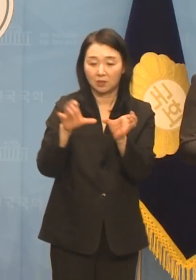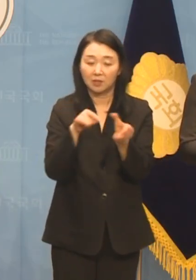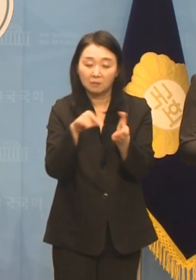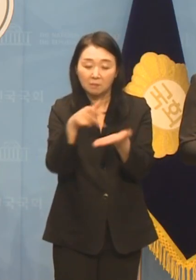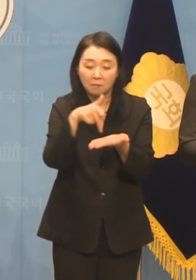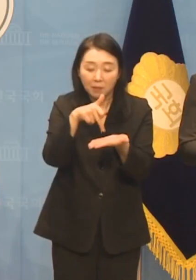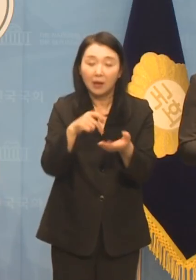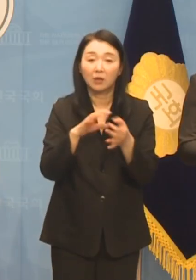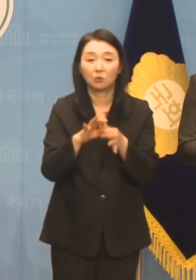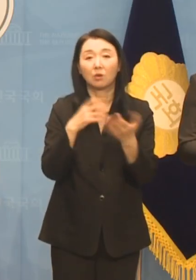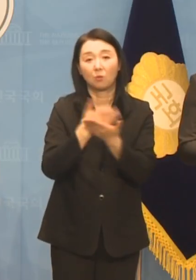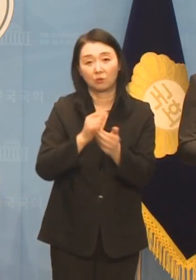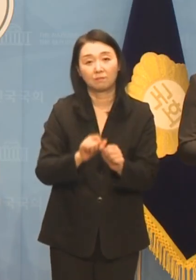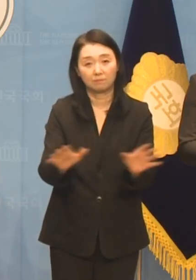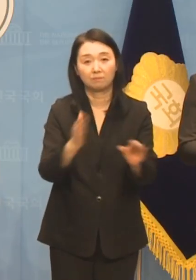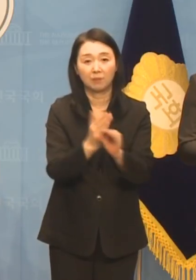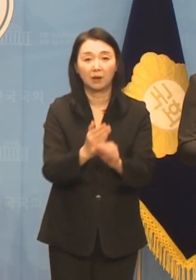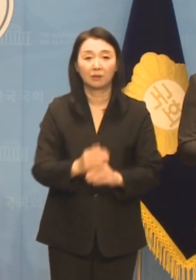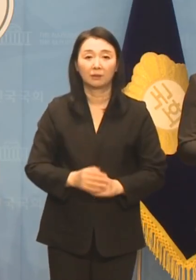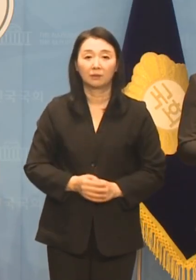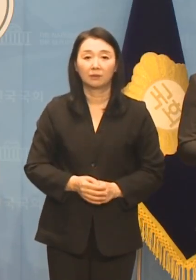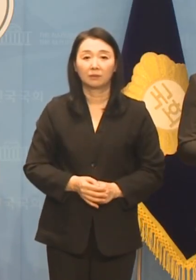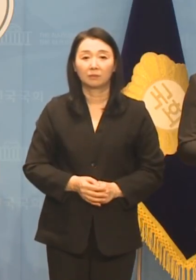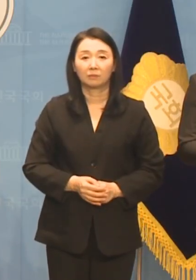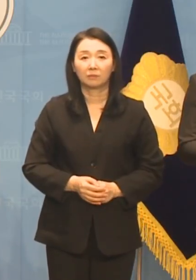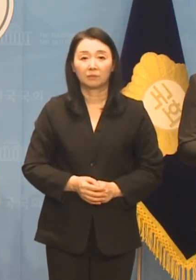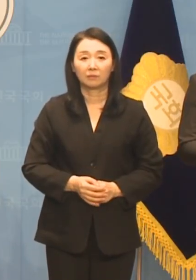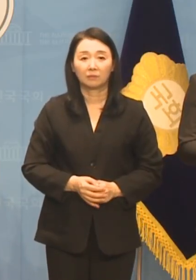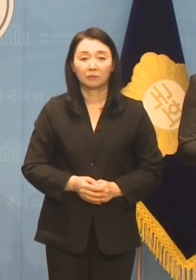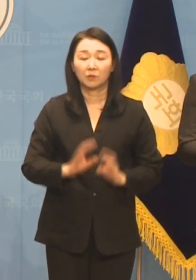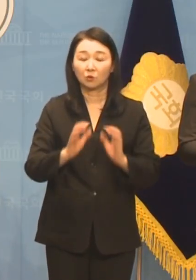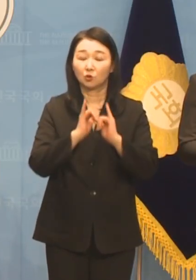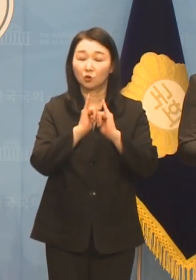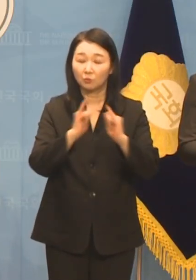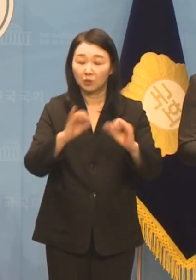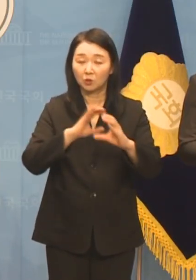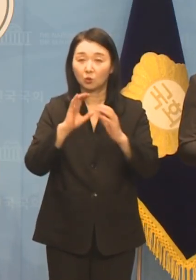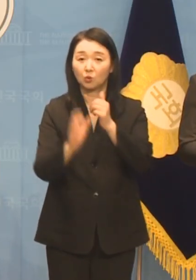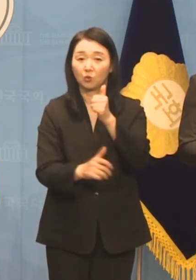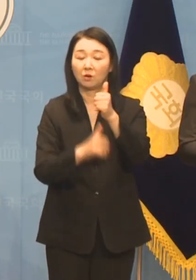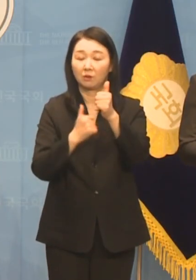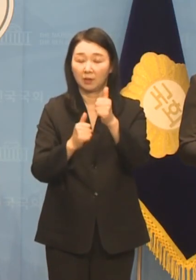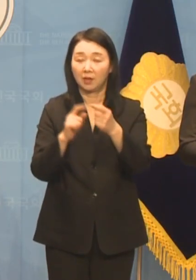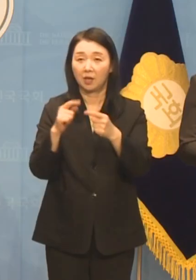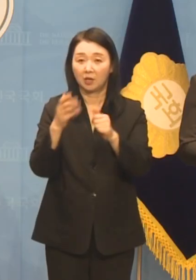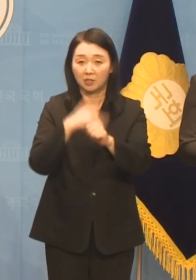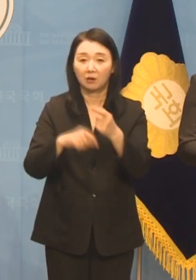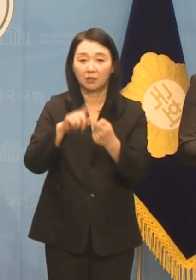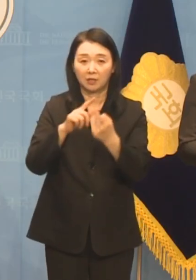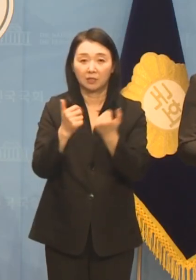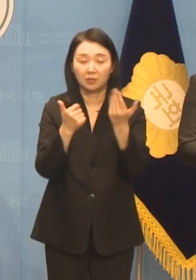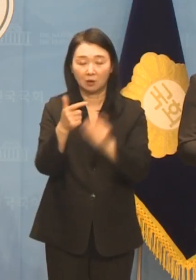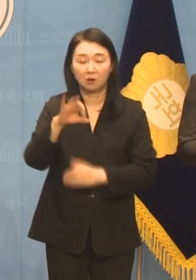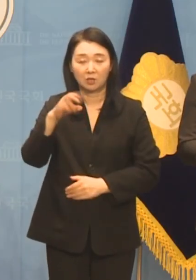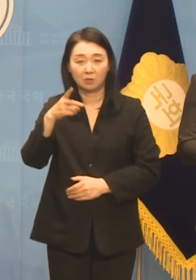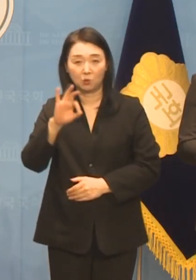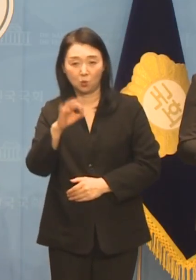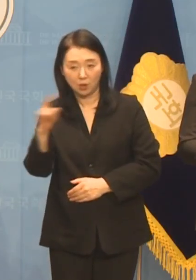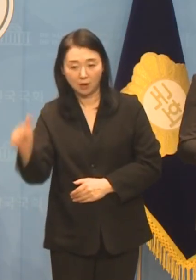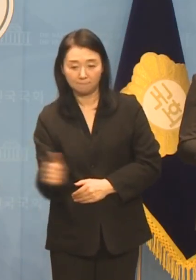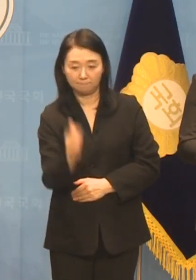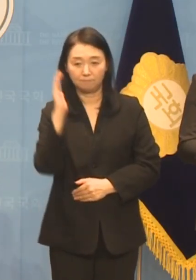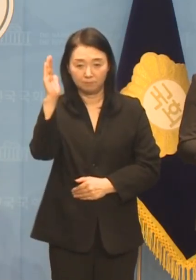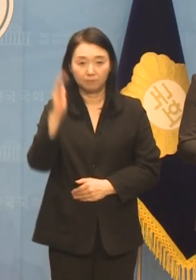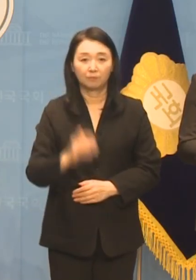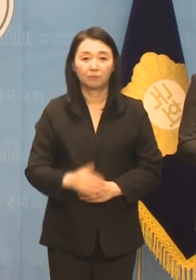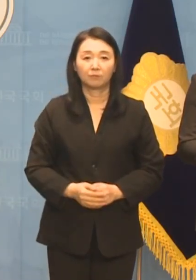통해 퍼지고 있는 정황이 확인되었습니다. 다음으로 국민소통위원회 주요 현황 대응을 김동화 의원께서 발표하시겠습니다.